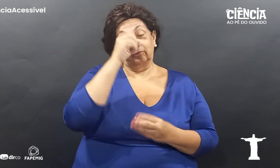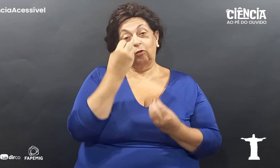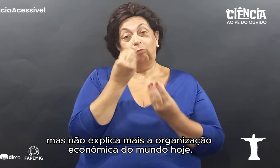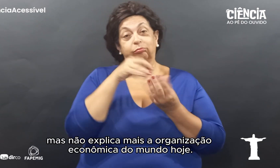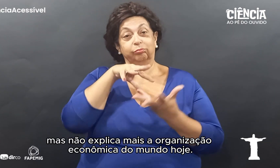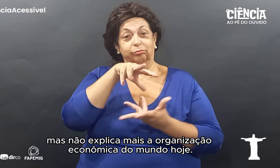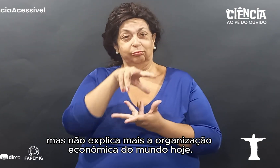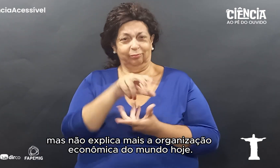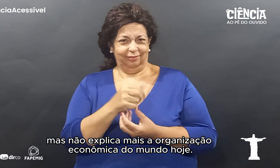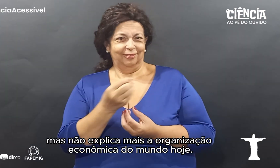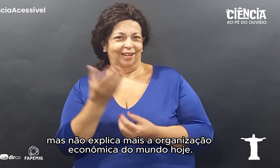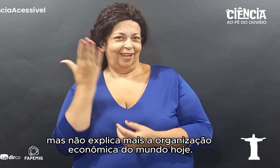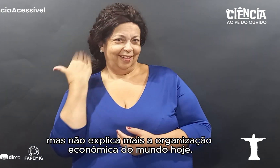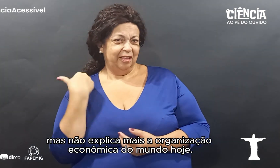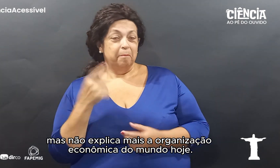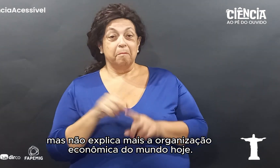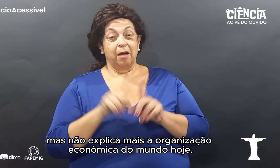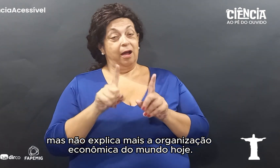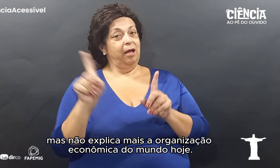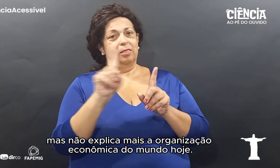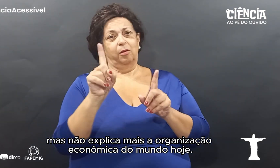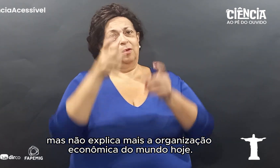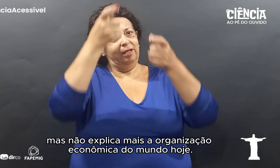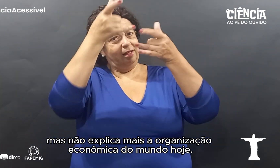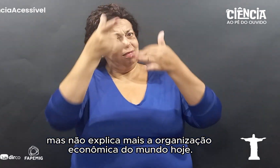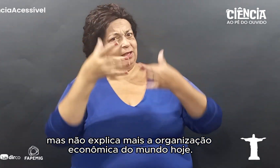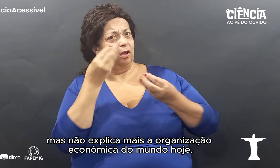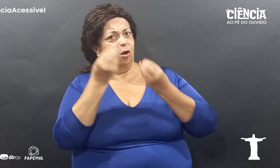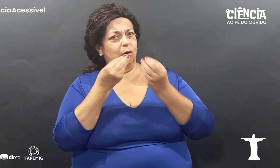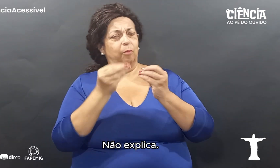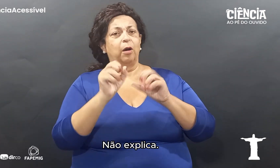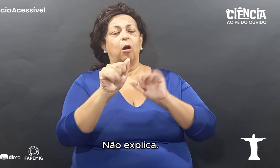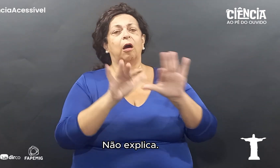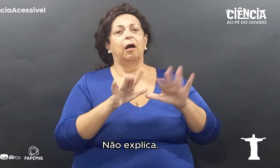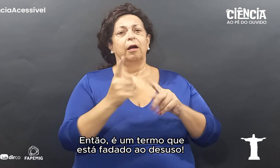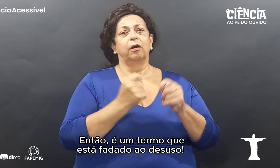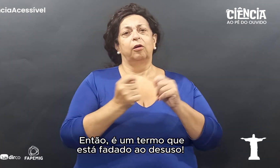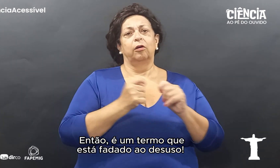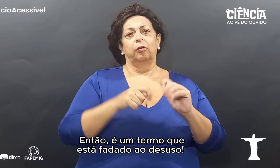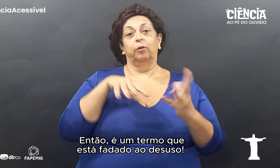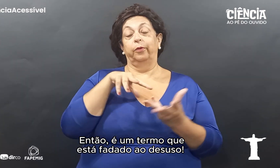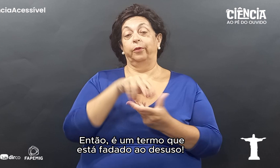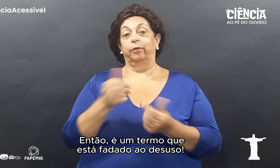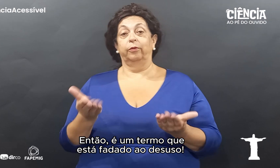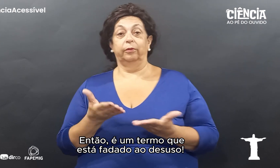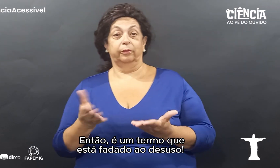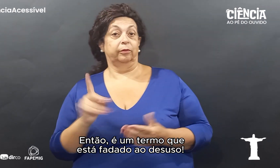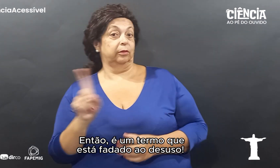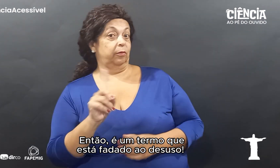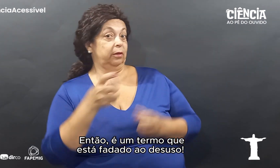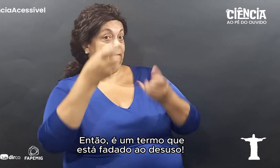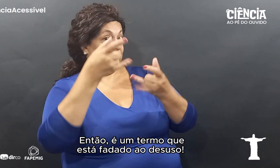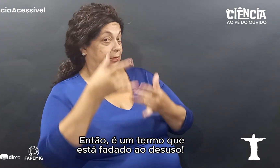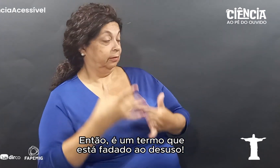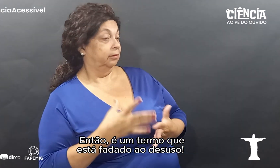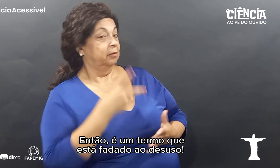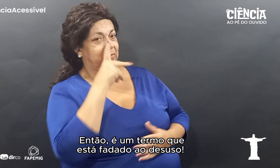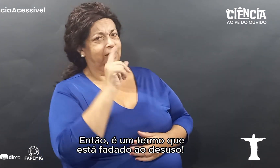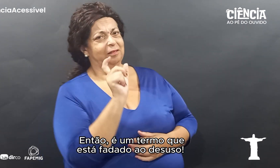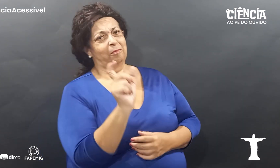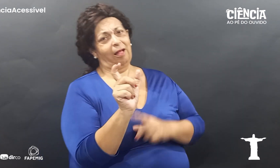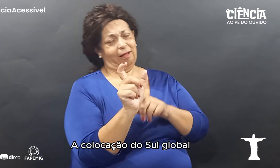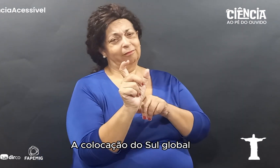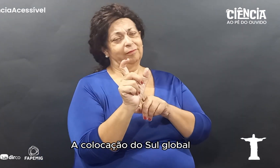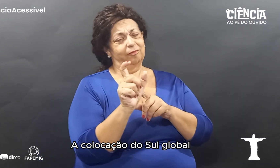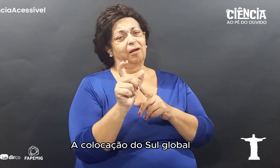era, mas ele não explica mais a organização econômica do mundo hoje. Não explica. Então, temos que estar fadado ao